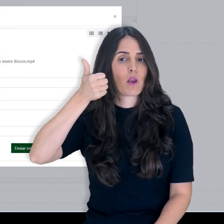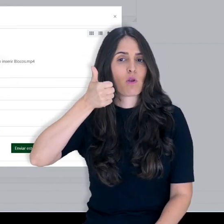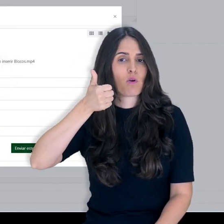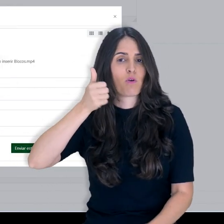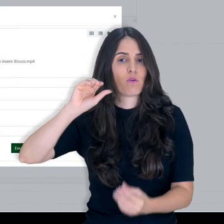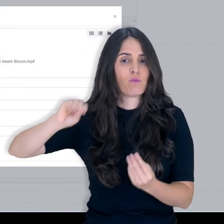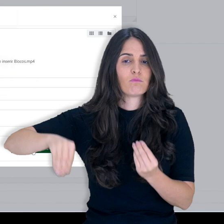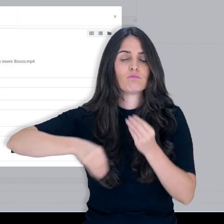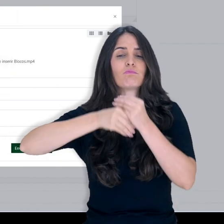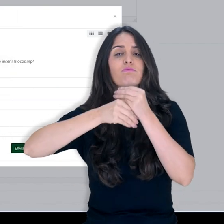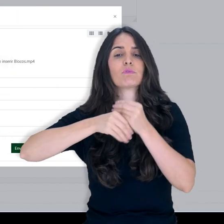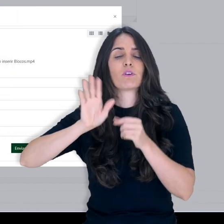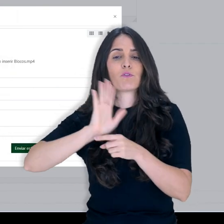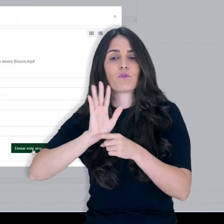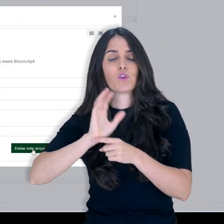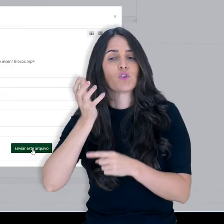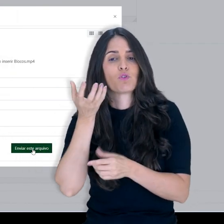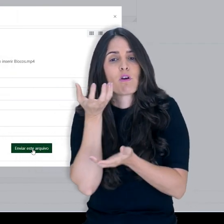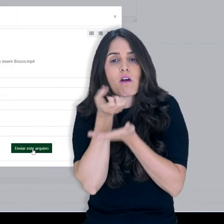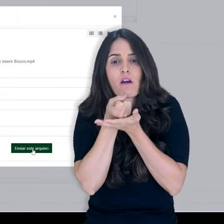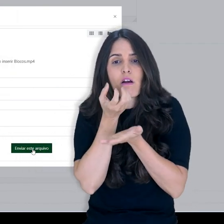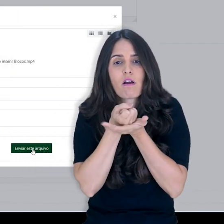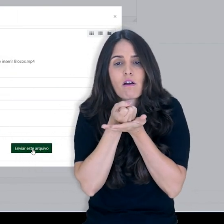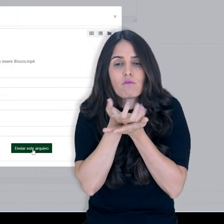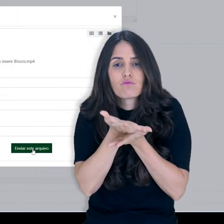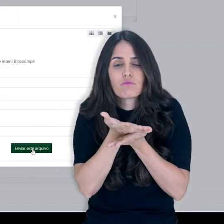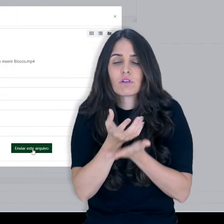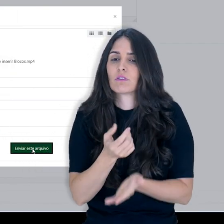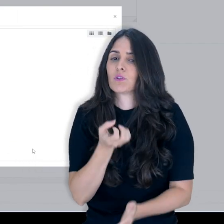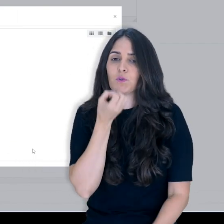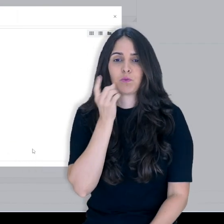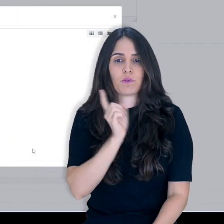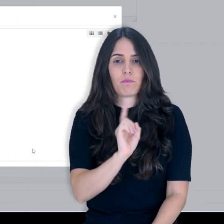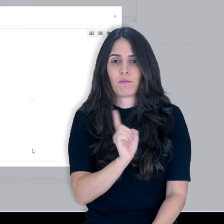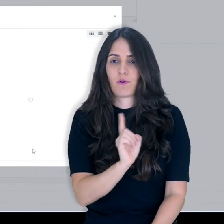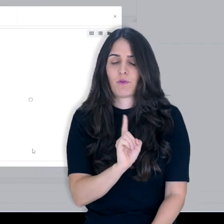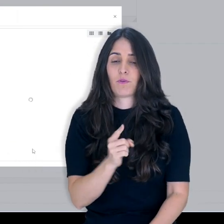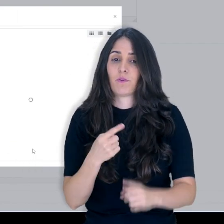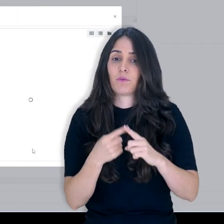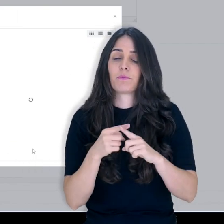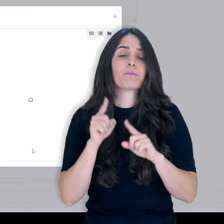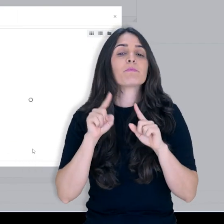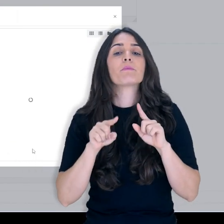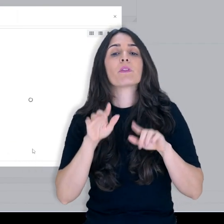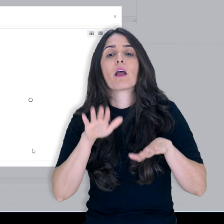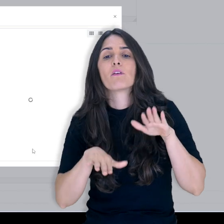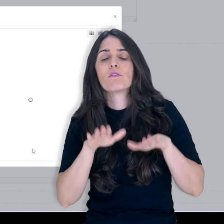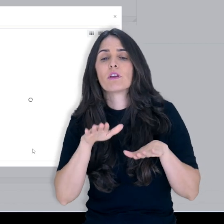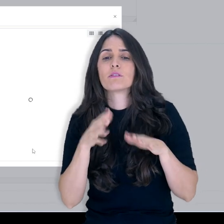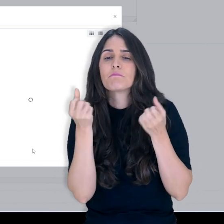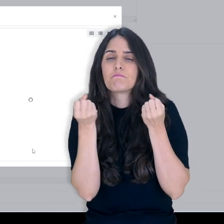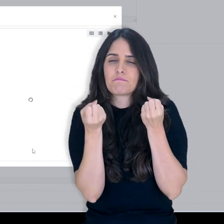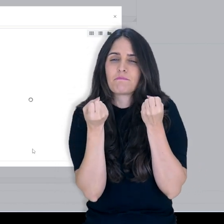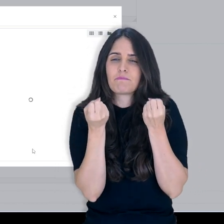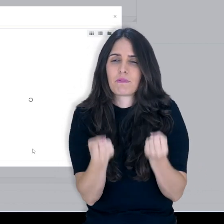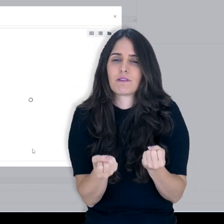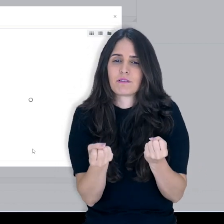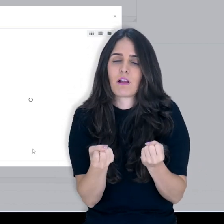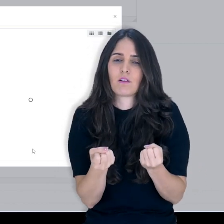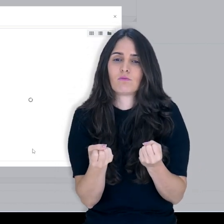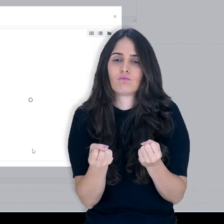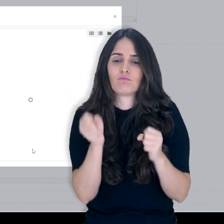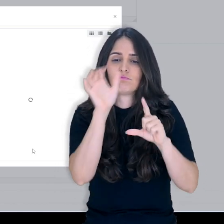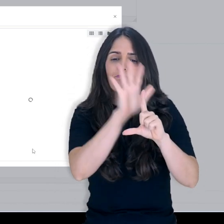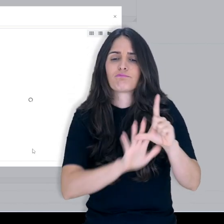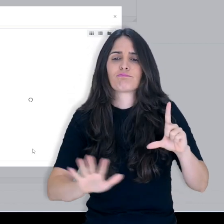para inserir vídeos ou áudios porque acaba se tornando muito pesado para